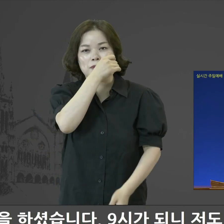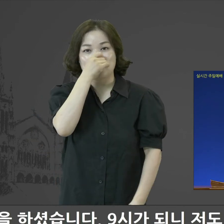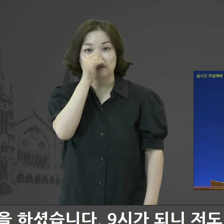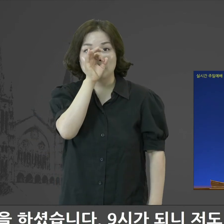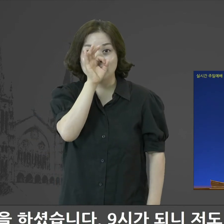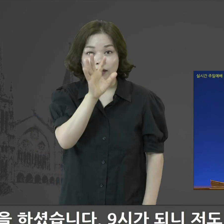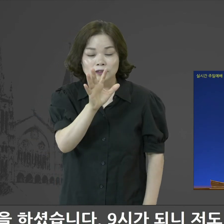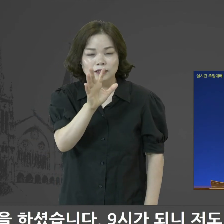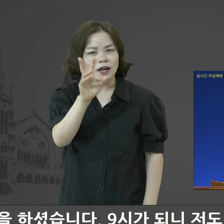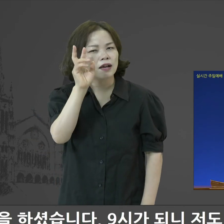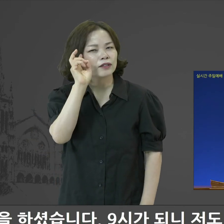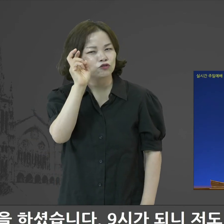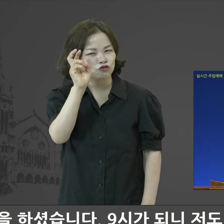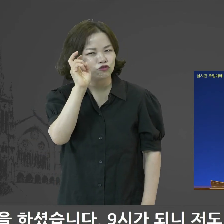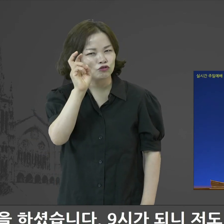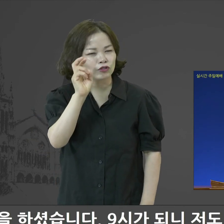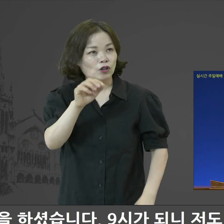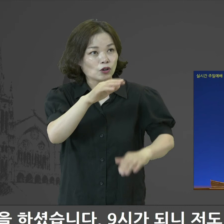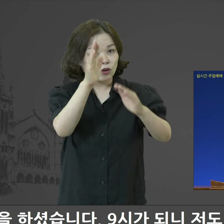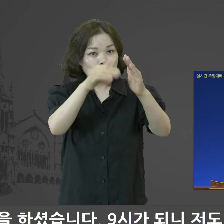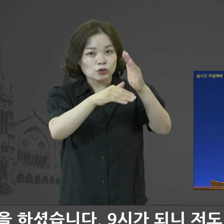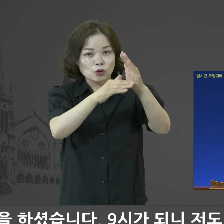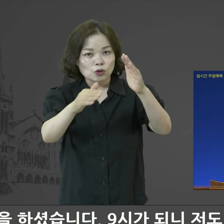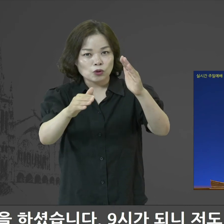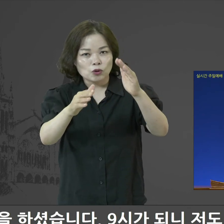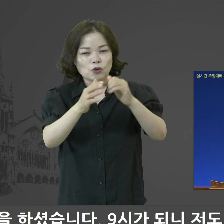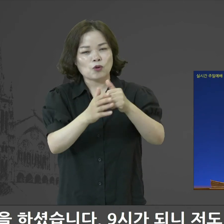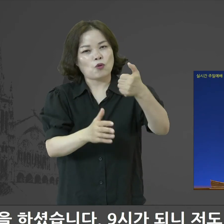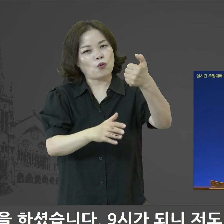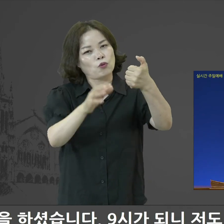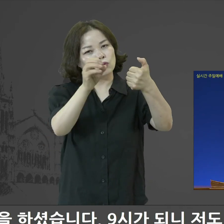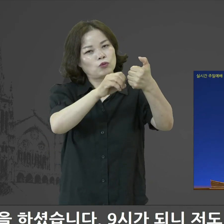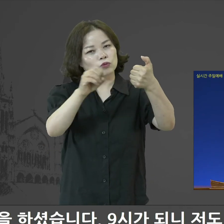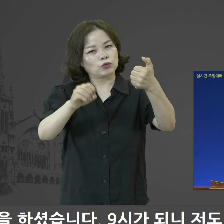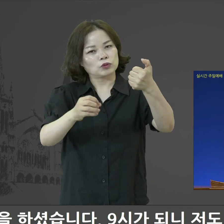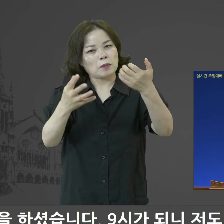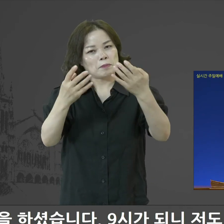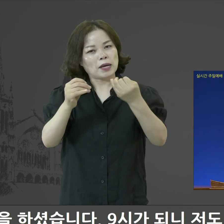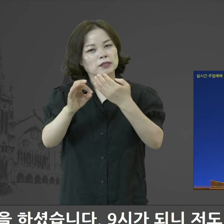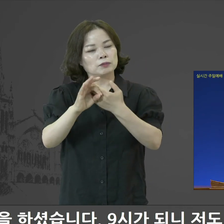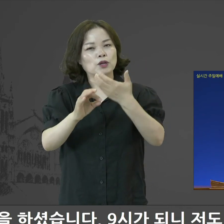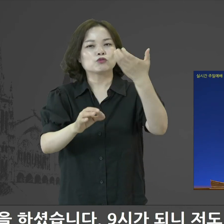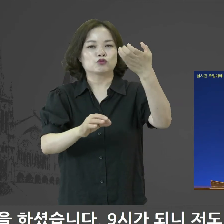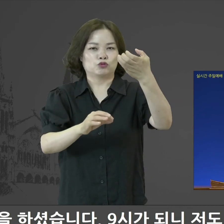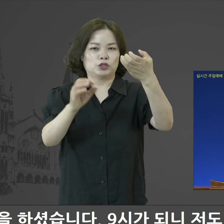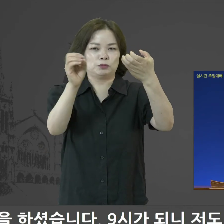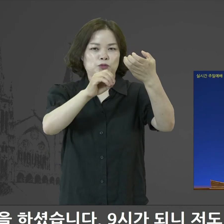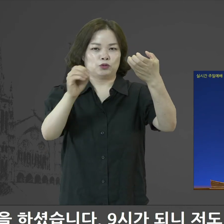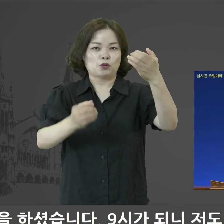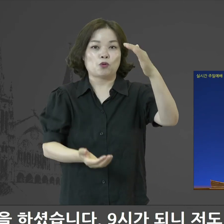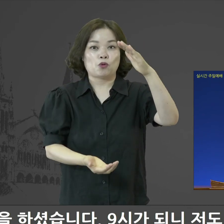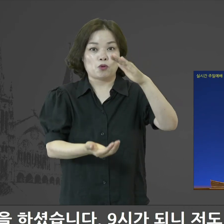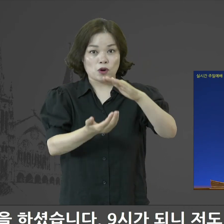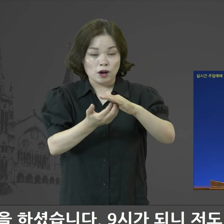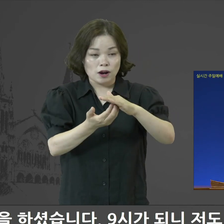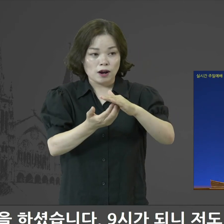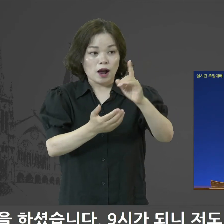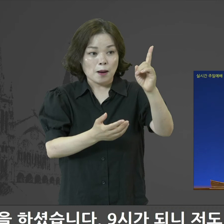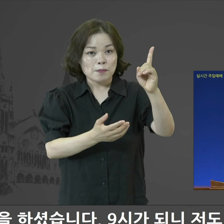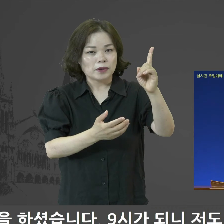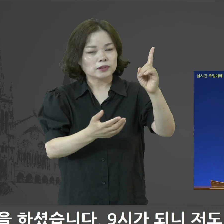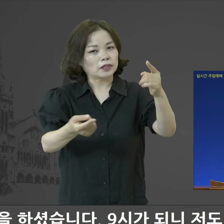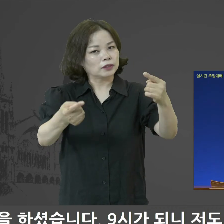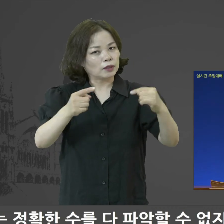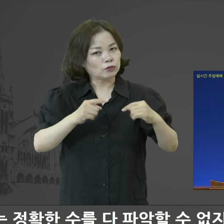없습니다. 추정하기는 온 교우님들의 최소 50%, 많으면 90% 참석한 것 같습니다. 한 번이라도 참석한